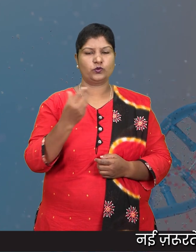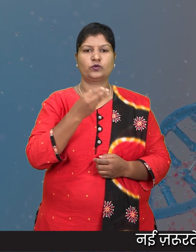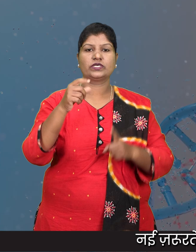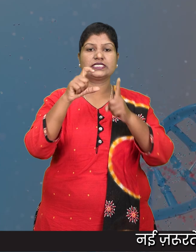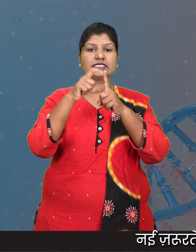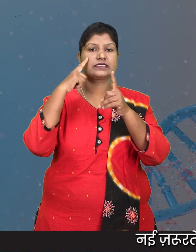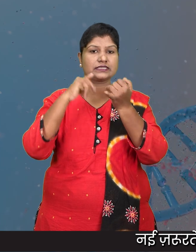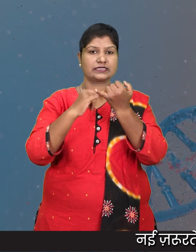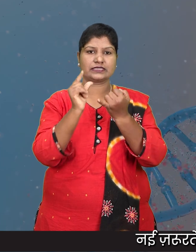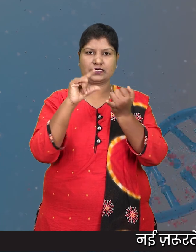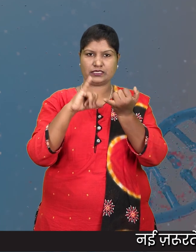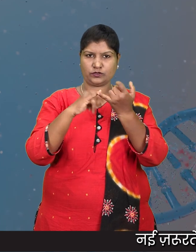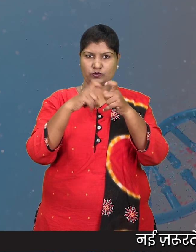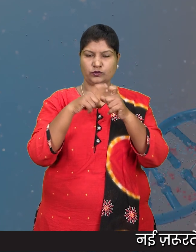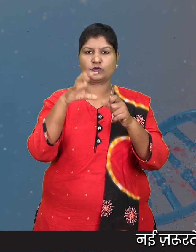अनुपयोग,